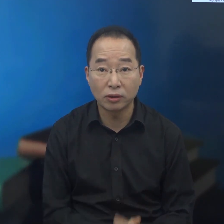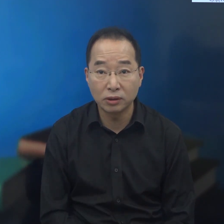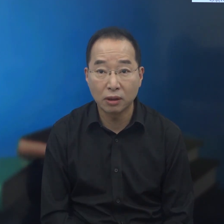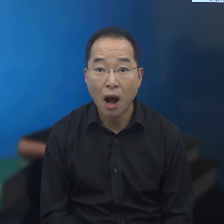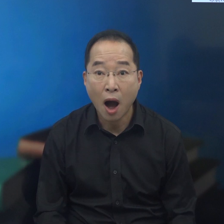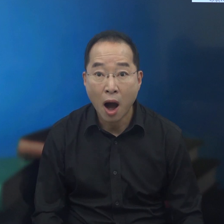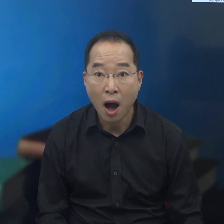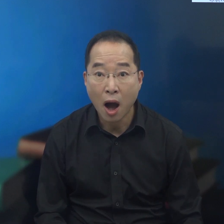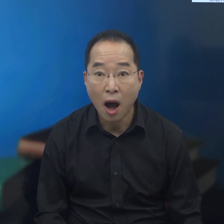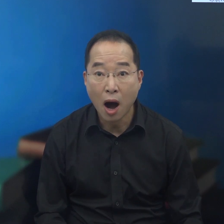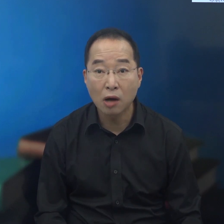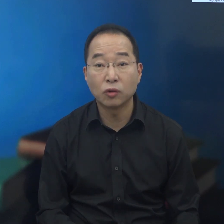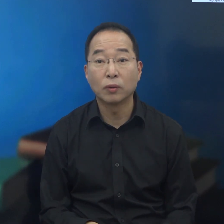벌어지는 하고